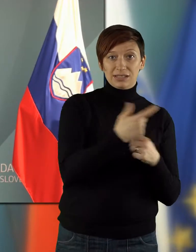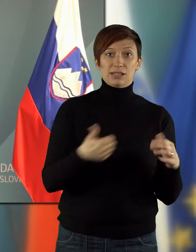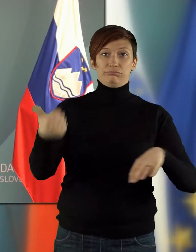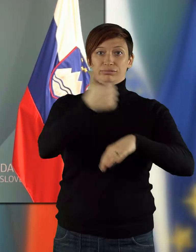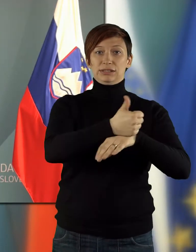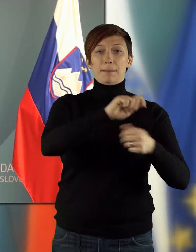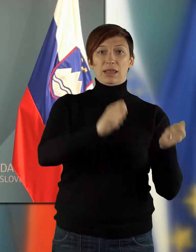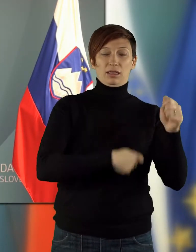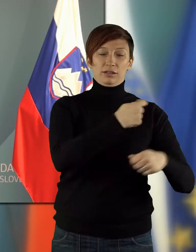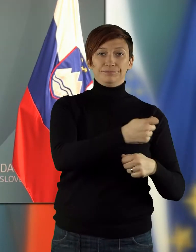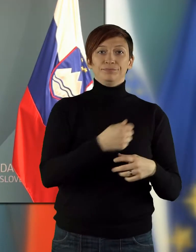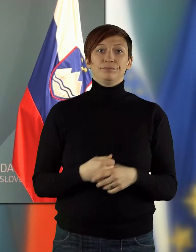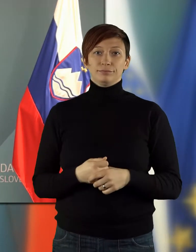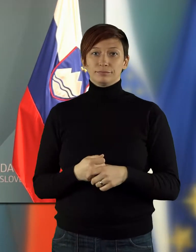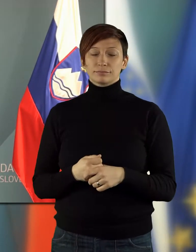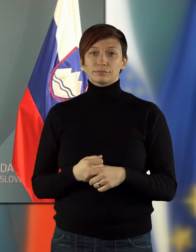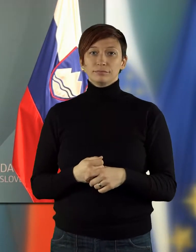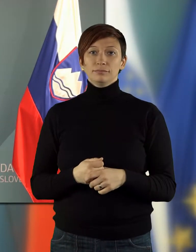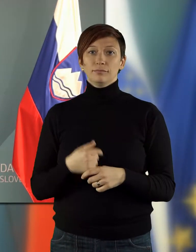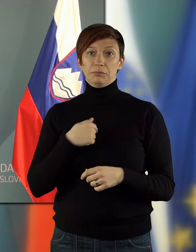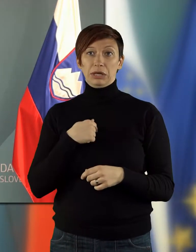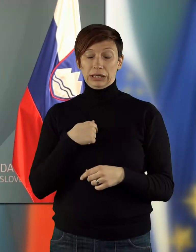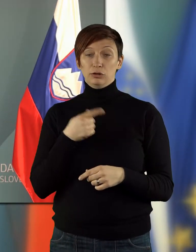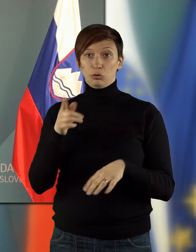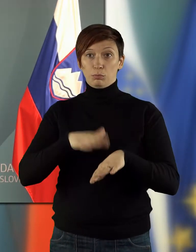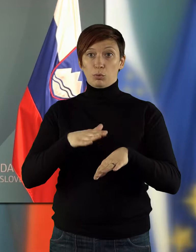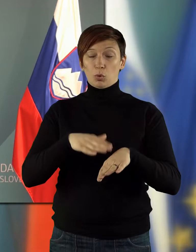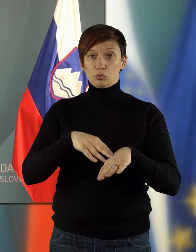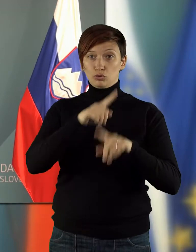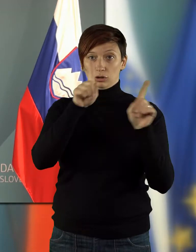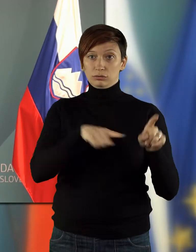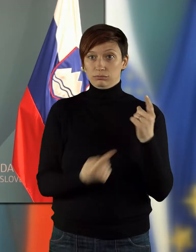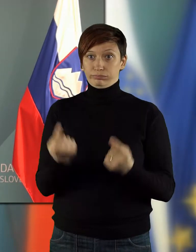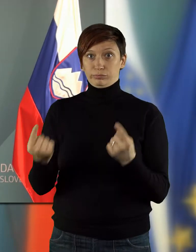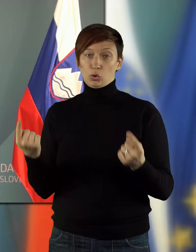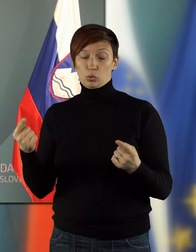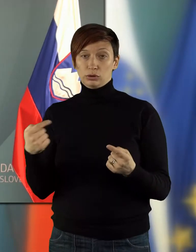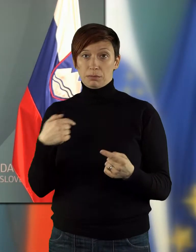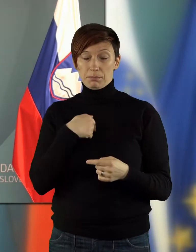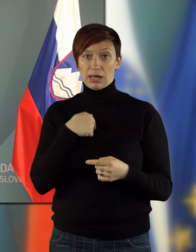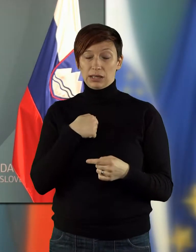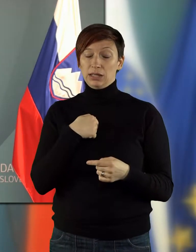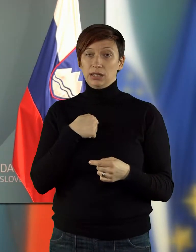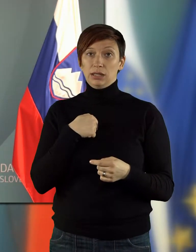namestnik. Naj povem, da me je to poročilo in vsi ti dogodki